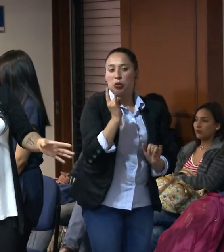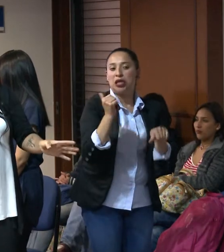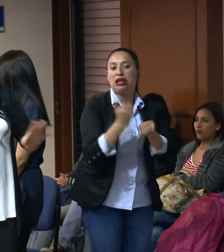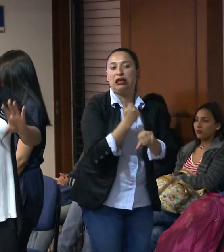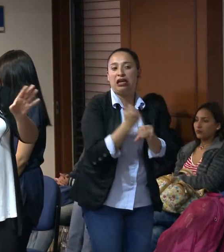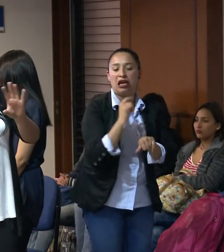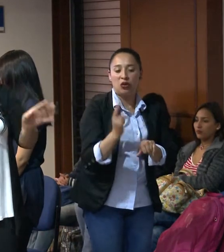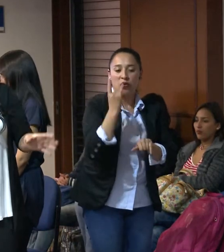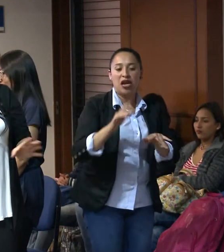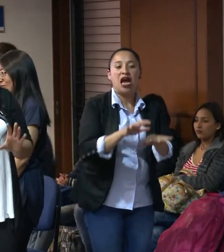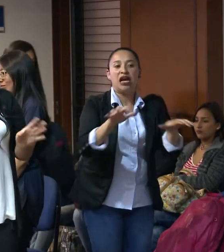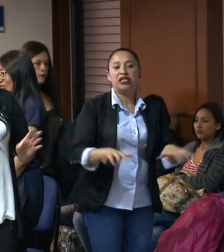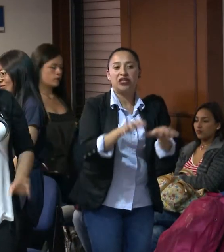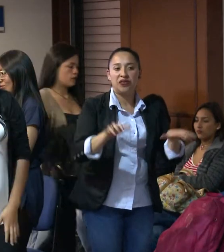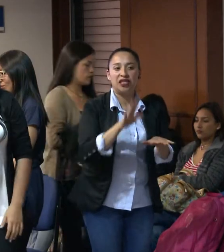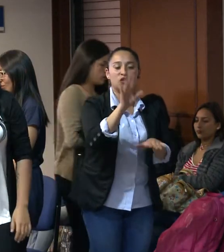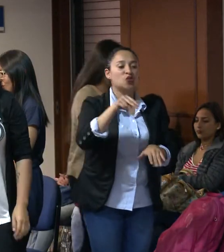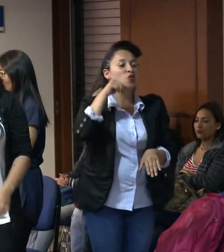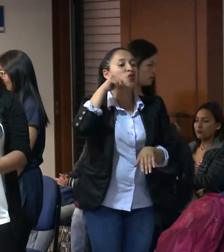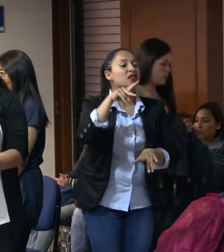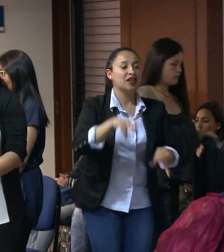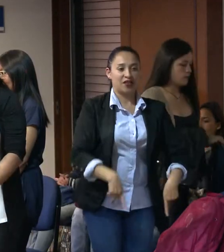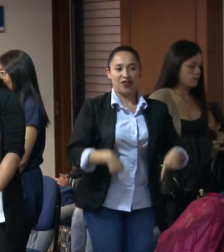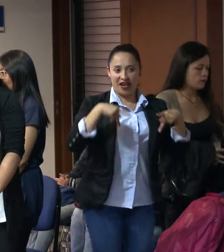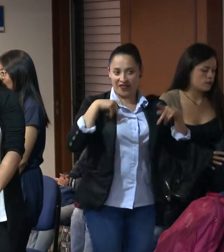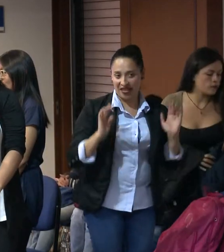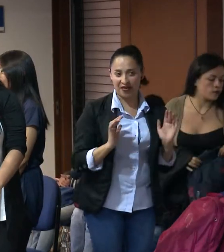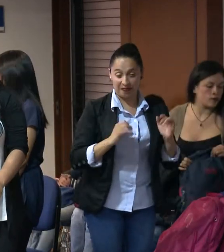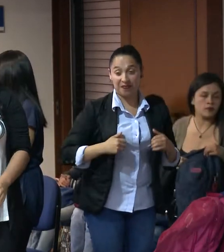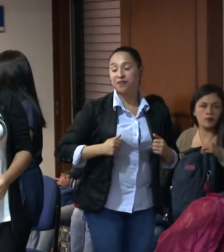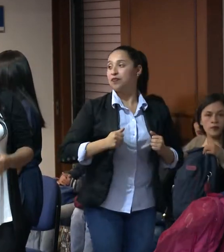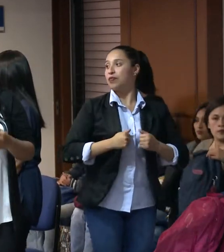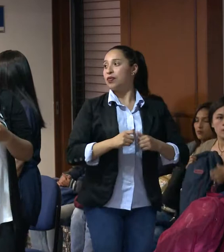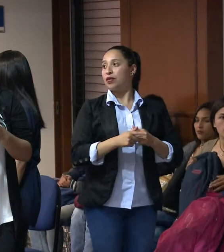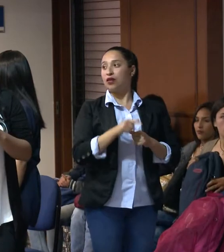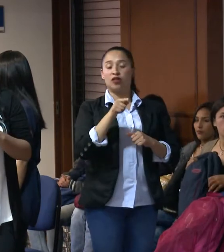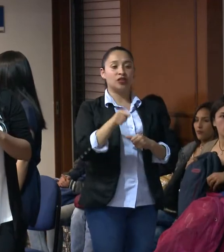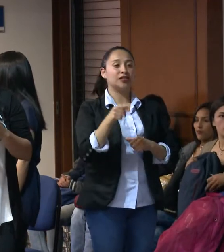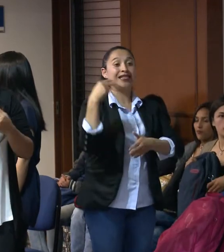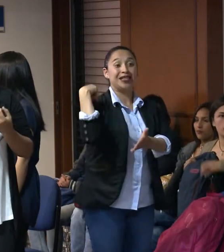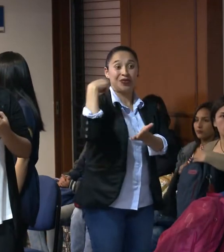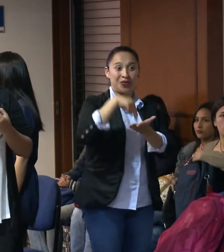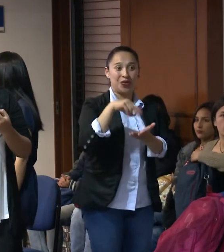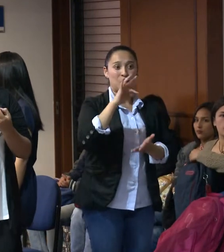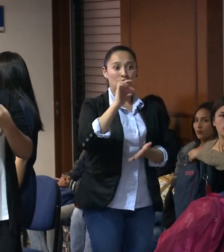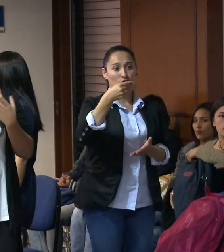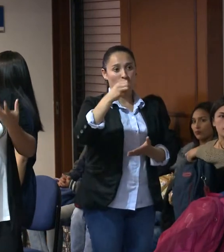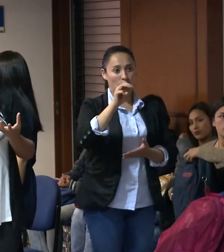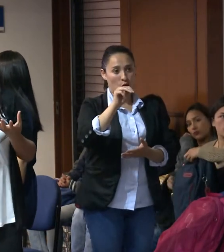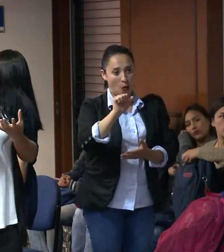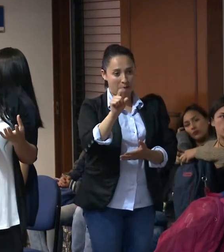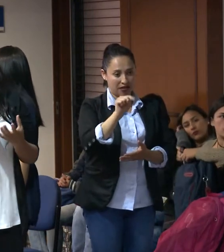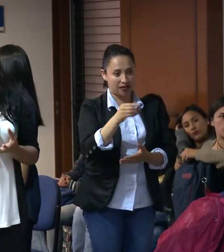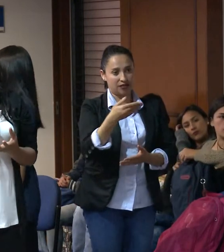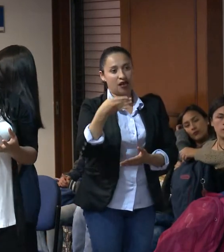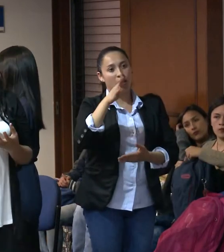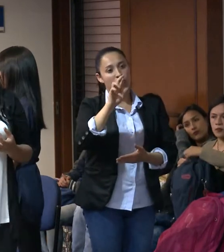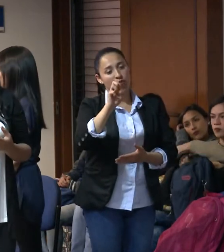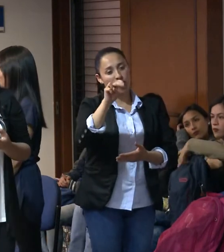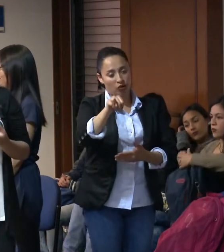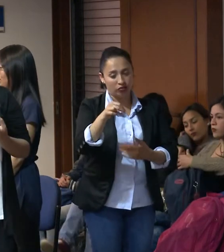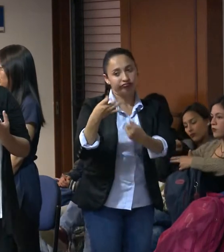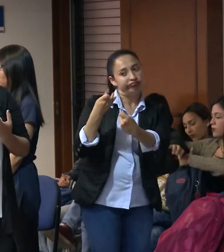tareas diarias, cotidianas de la vida. Entonces, Thomas Brown explica o nos